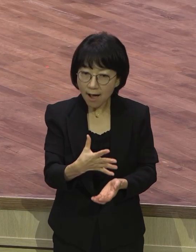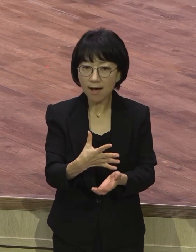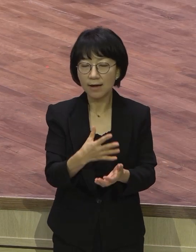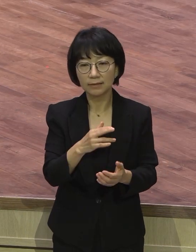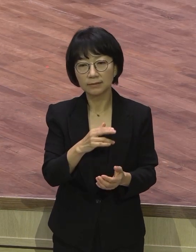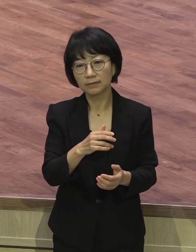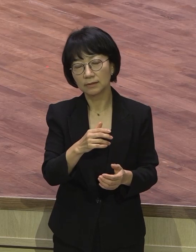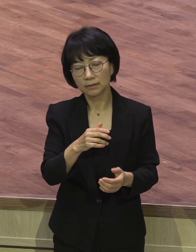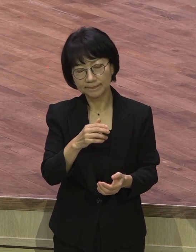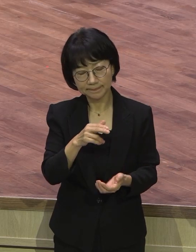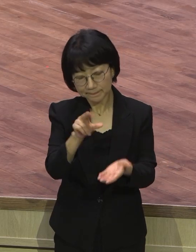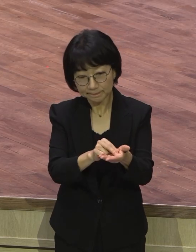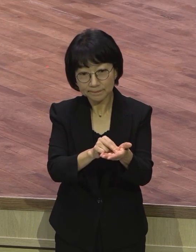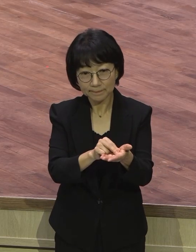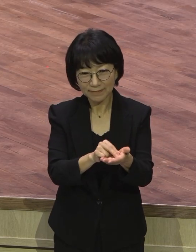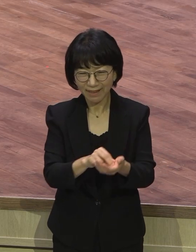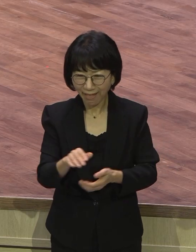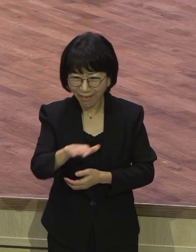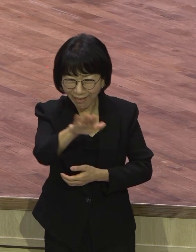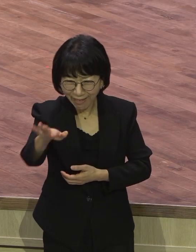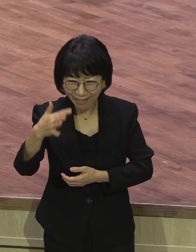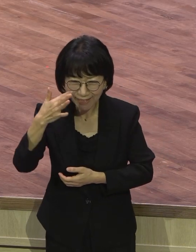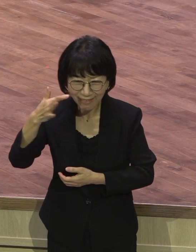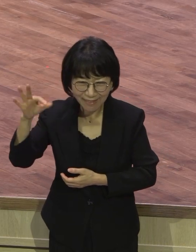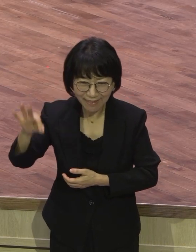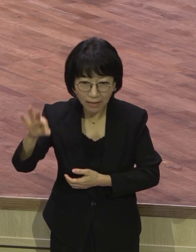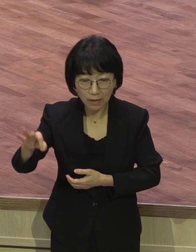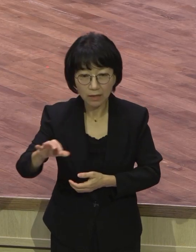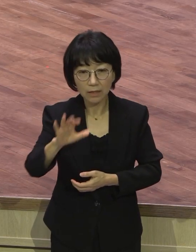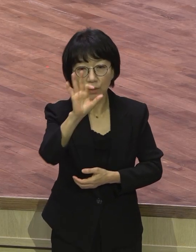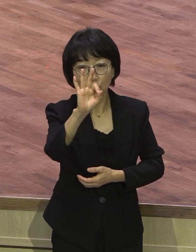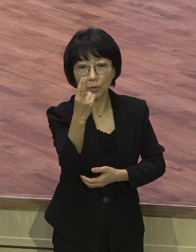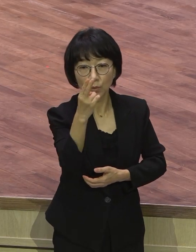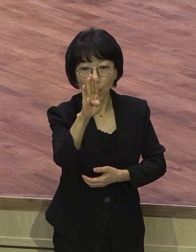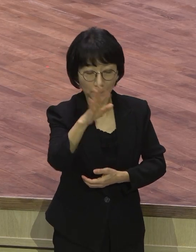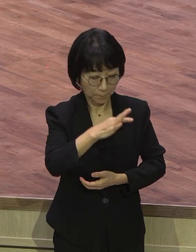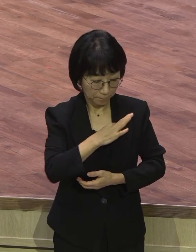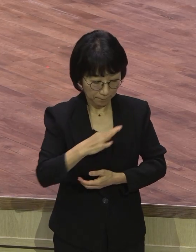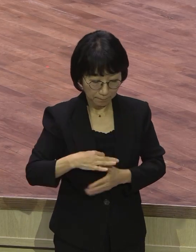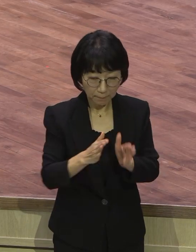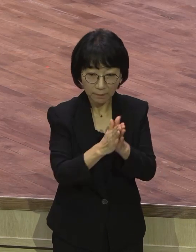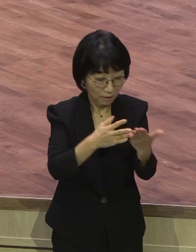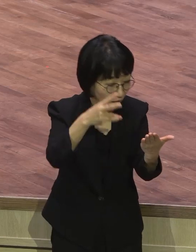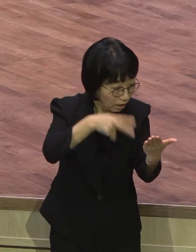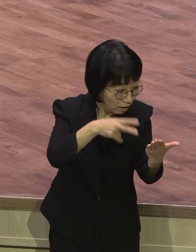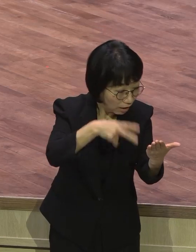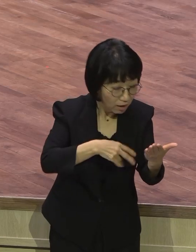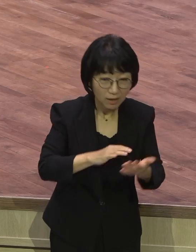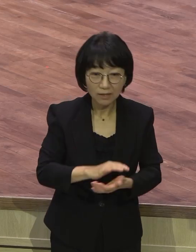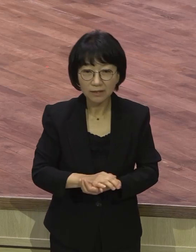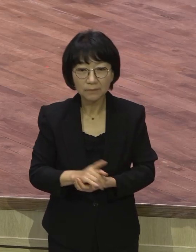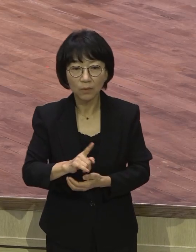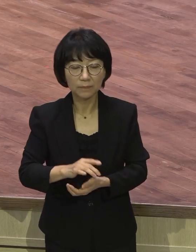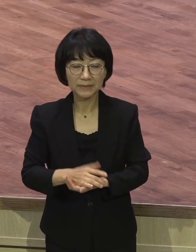힘들 정도의 시험이요. 우리 시험은 시험도 아니요. 욕기를 읽어보세요. 소유가 있던